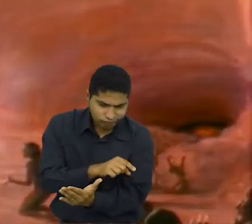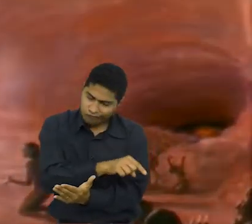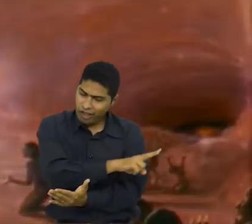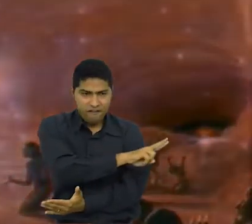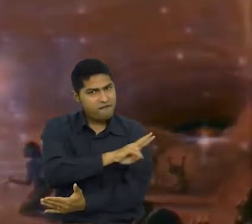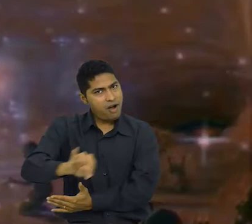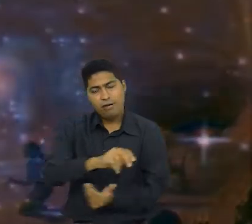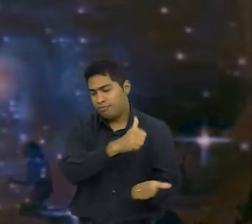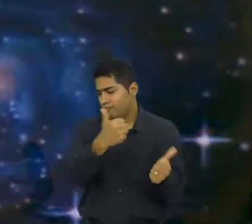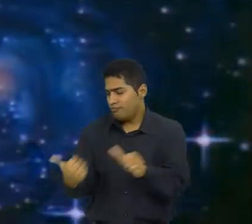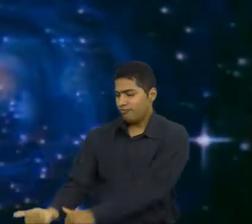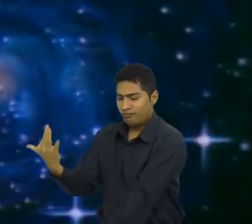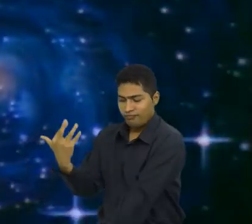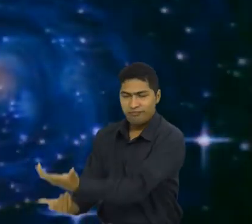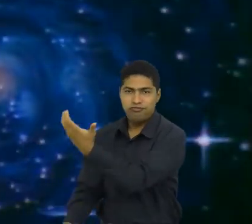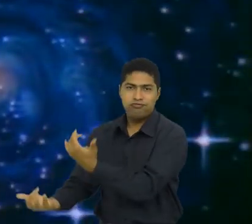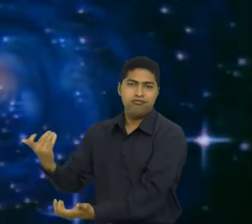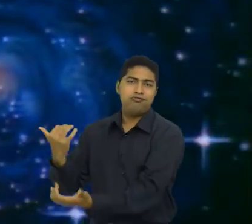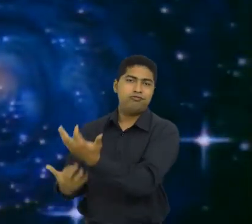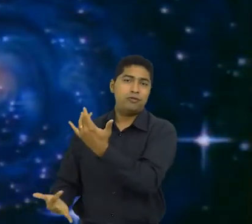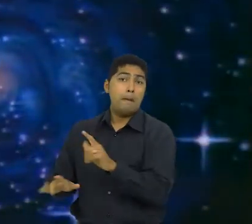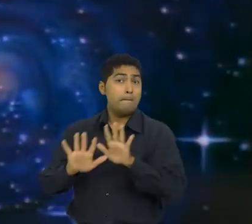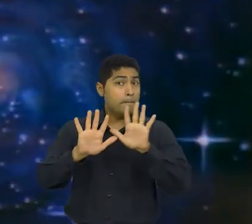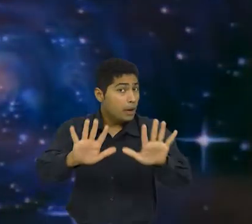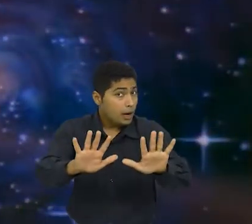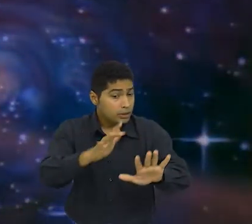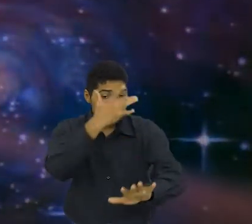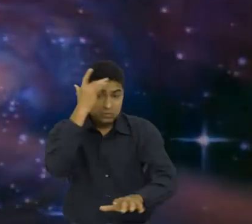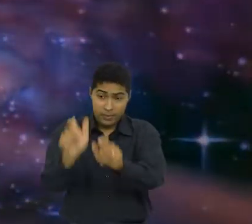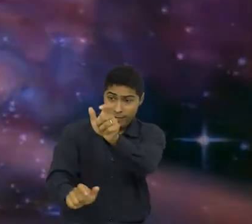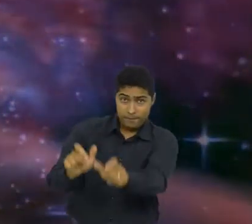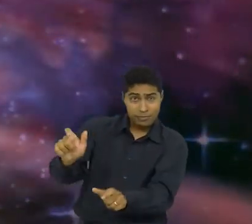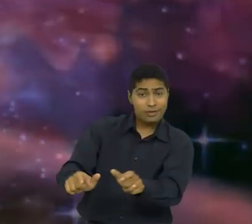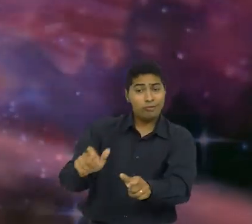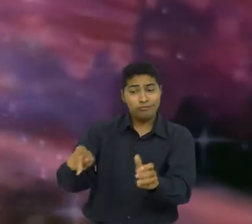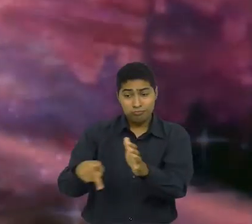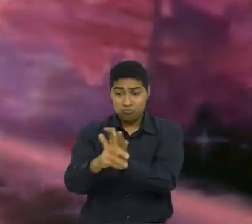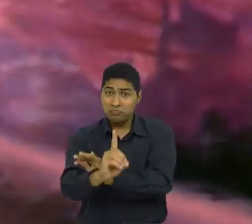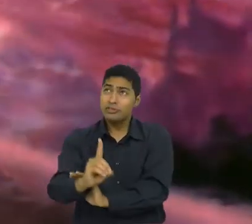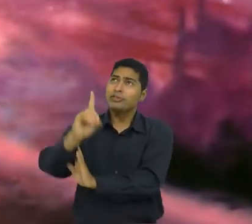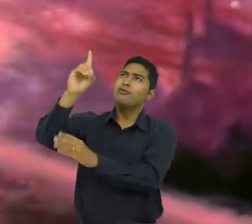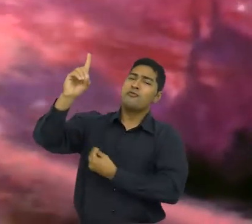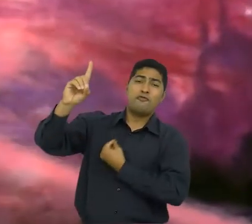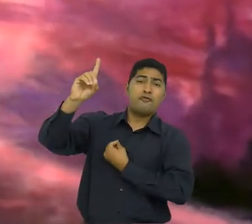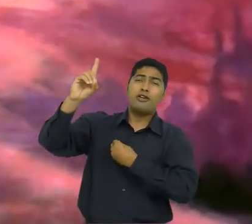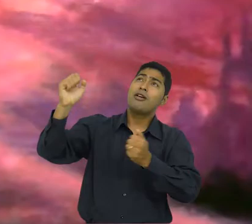fogo. Mas o povo de Deus viverá com ele num novo céu e na nova terra, e